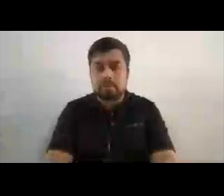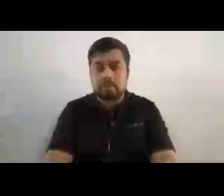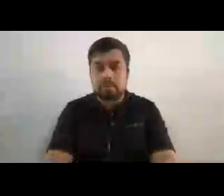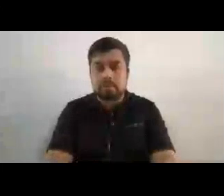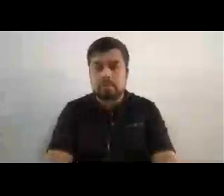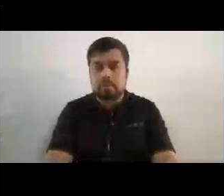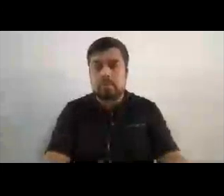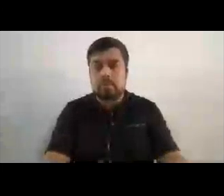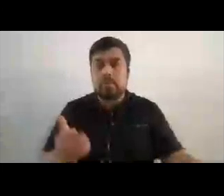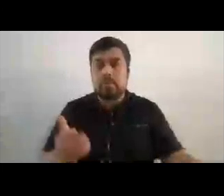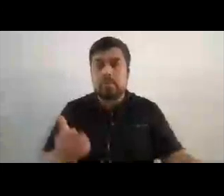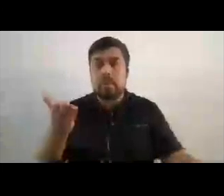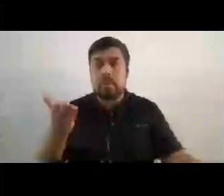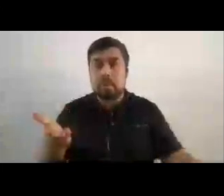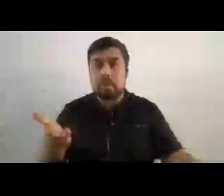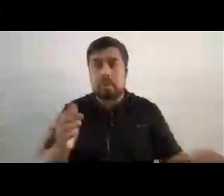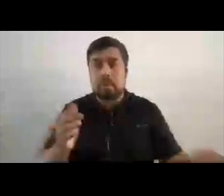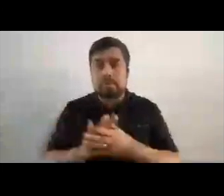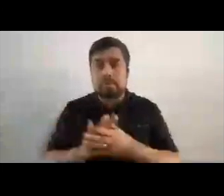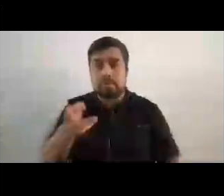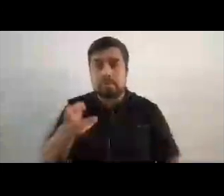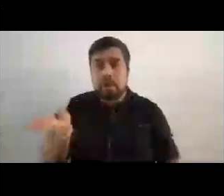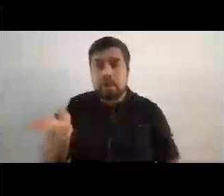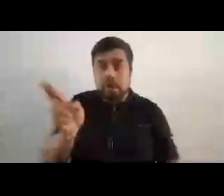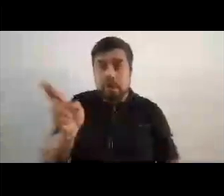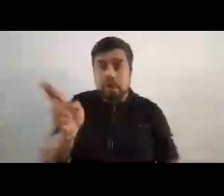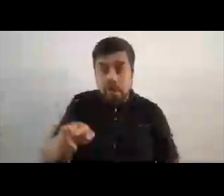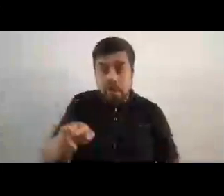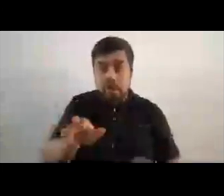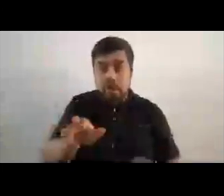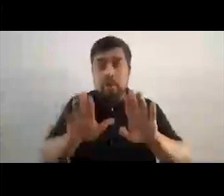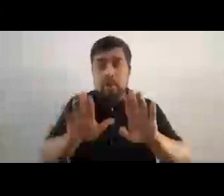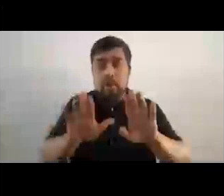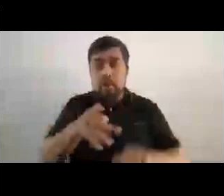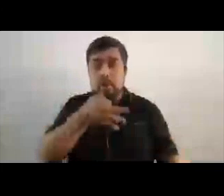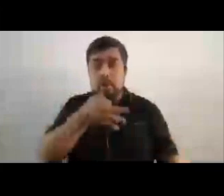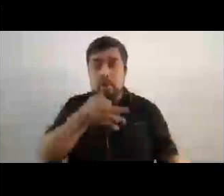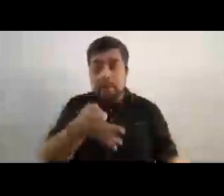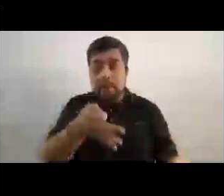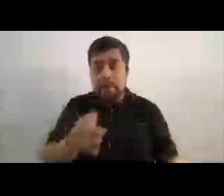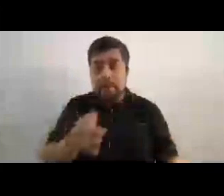Entonces, retomando lo que les estaba contando,